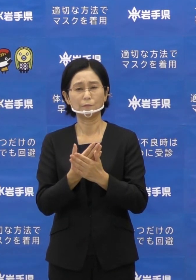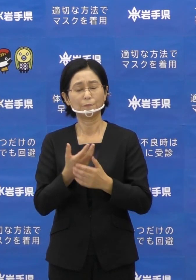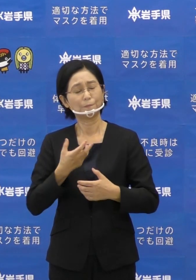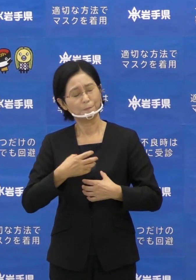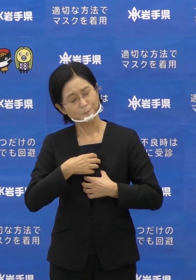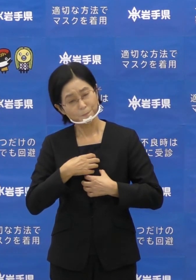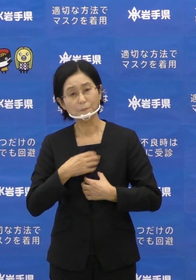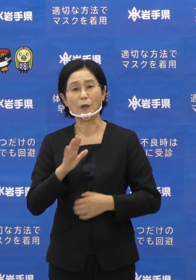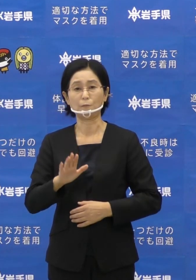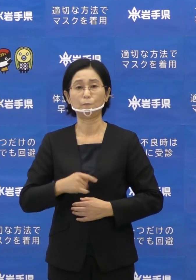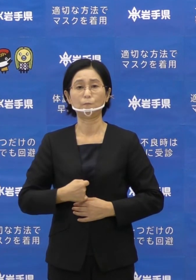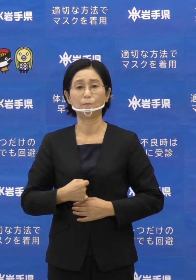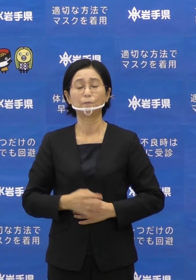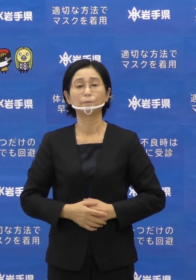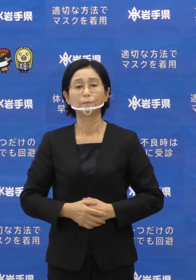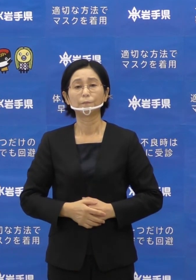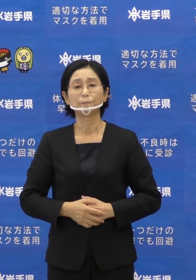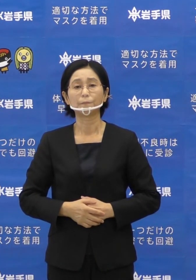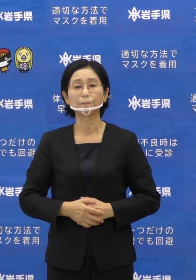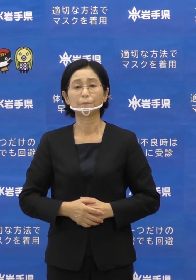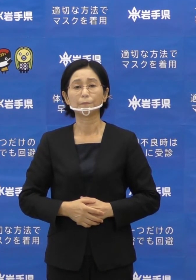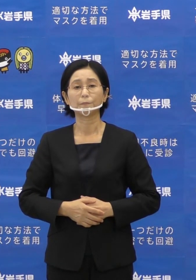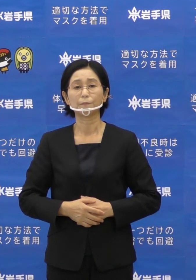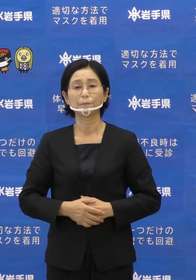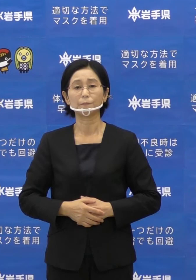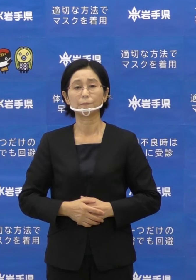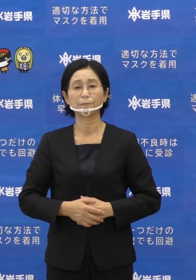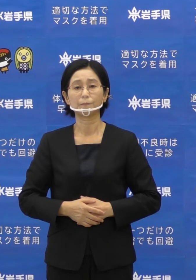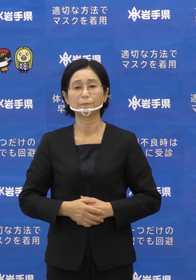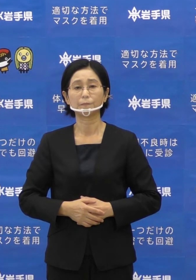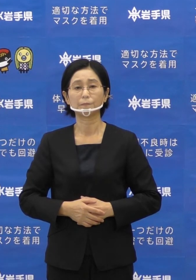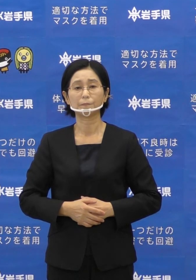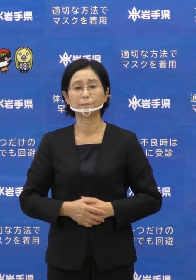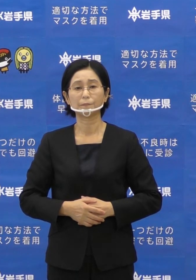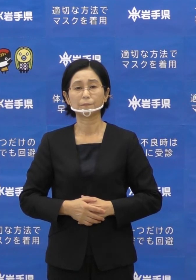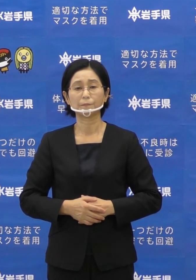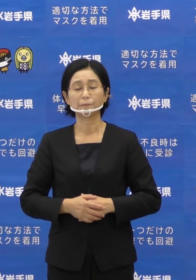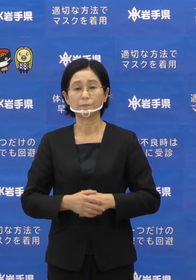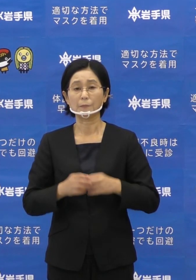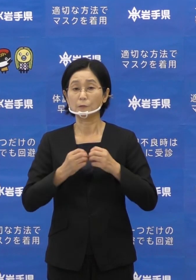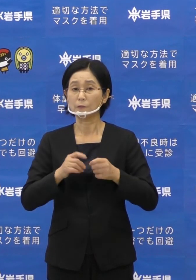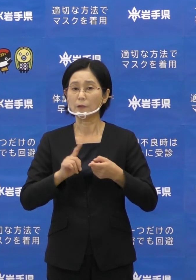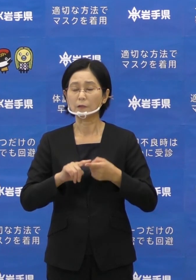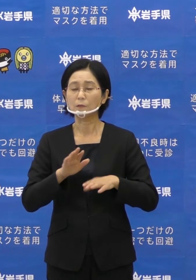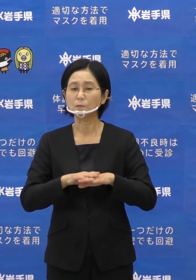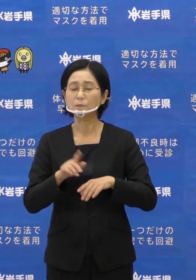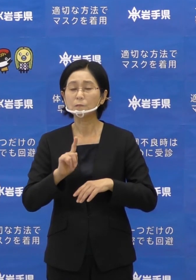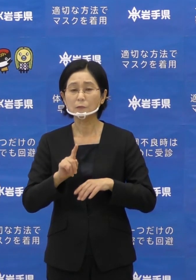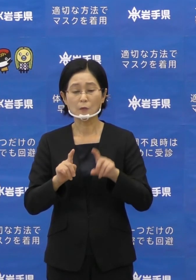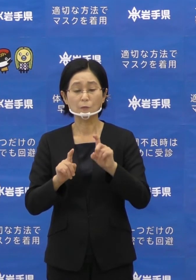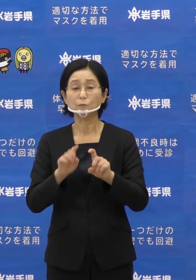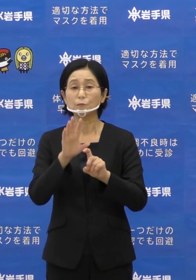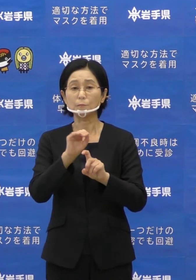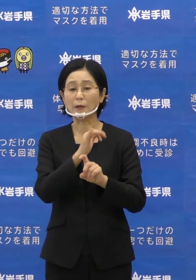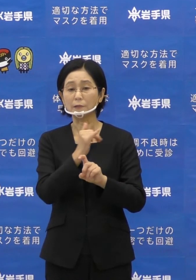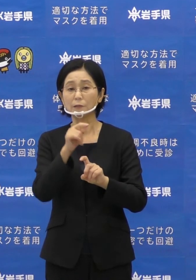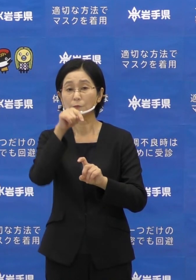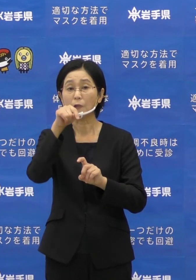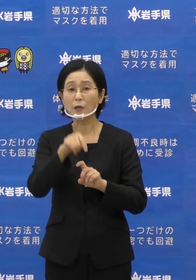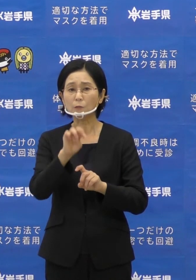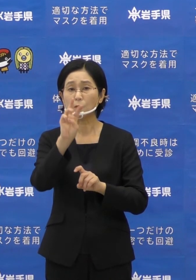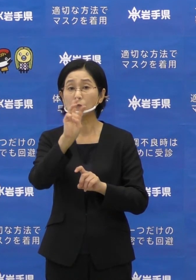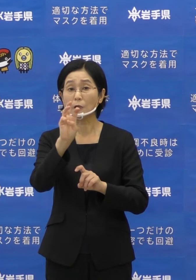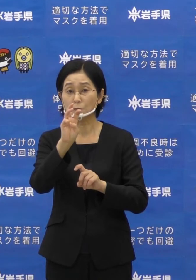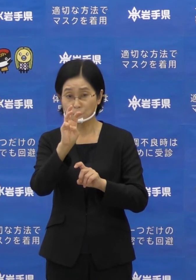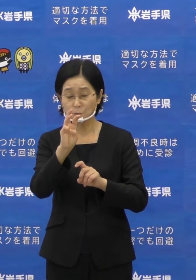。それは具体的には10万人あたり30人を超えてさ